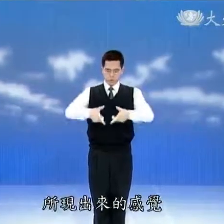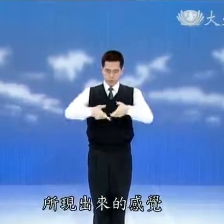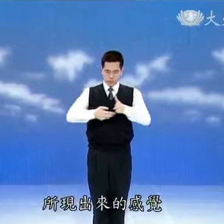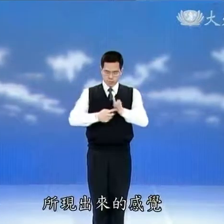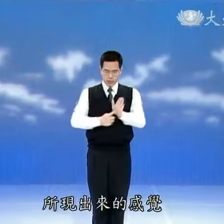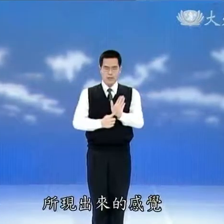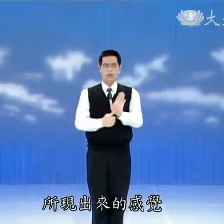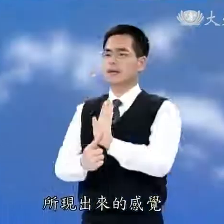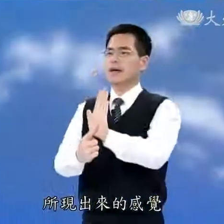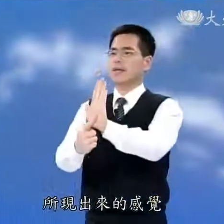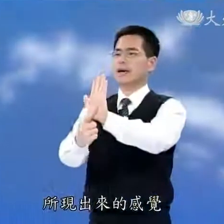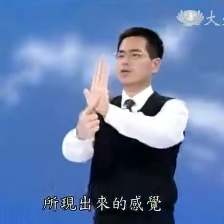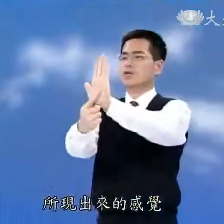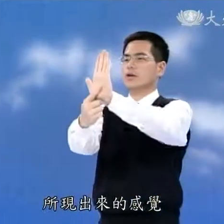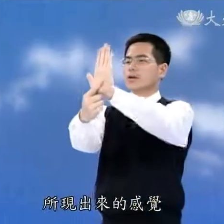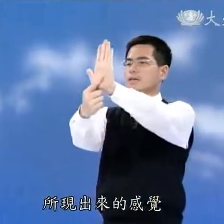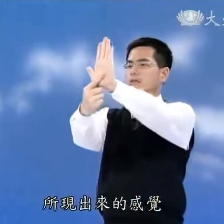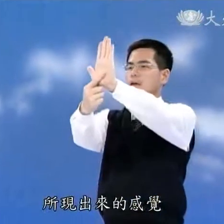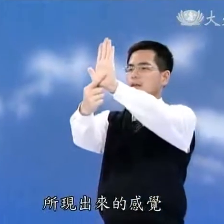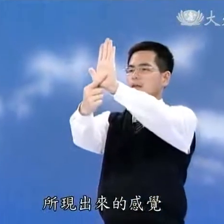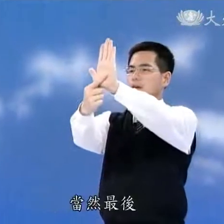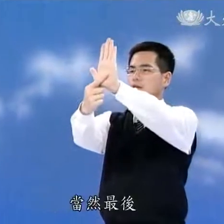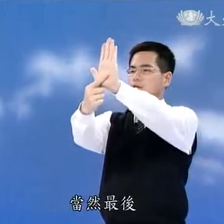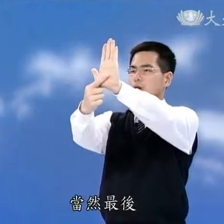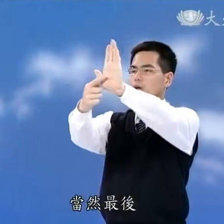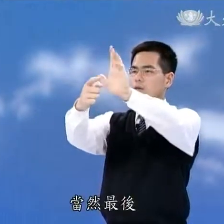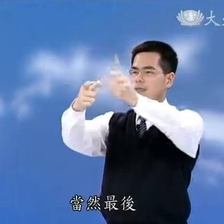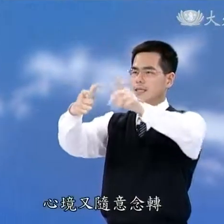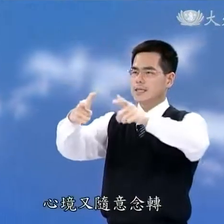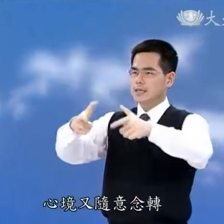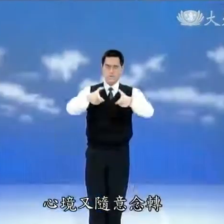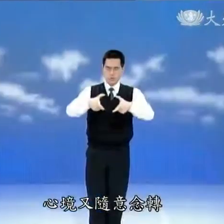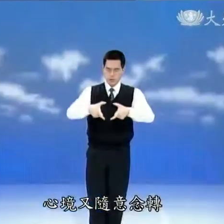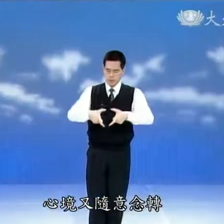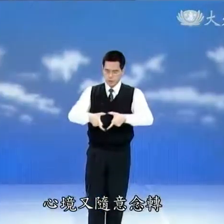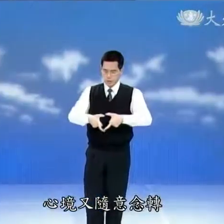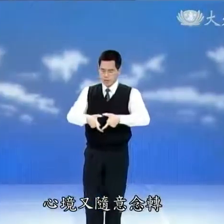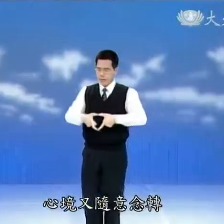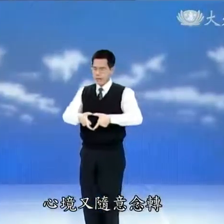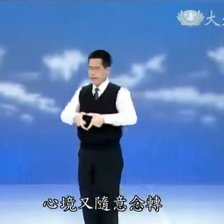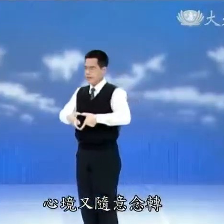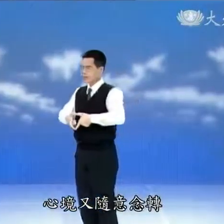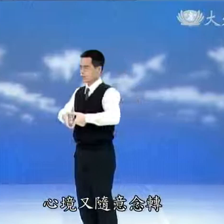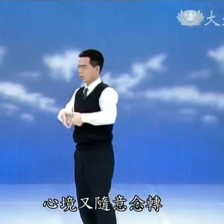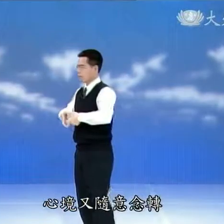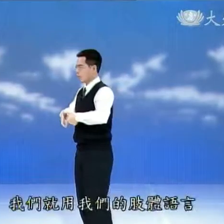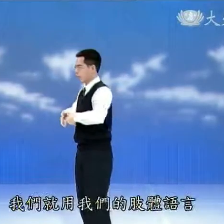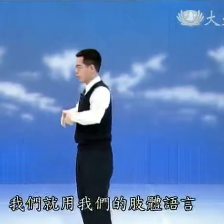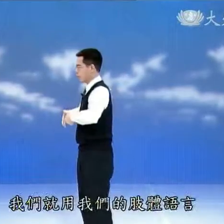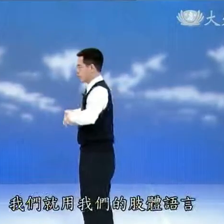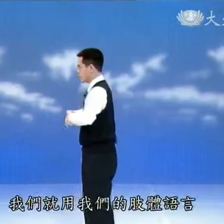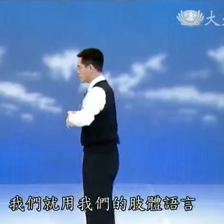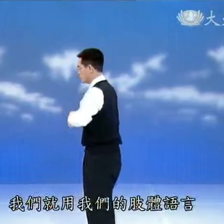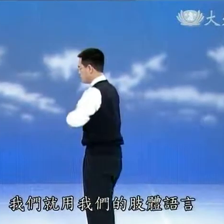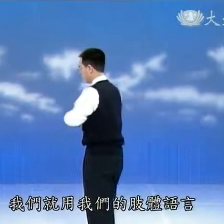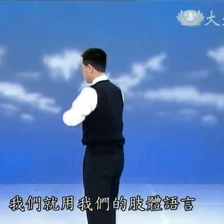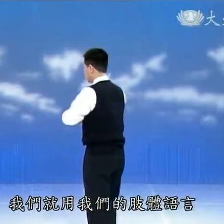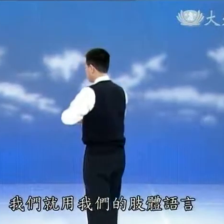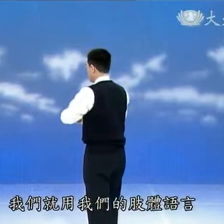所现出来的感觉。那当然最后心境又随意念转，我们就用我们的肢体语言